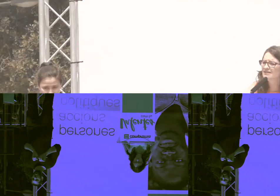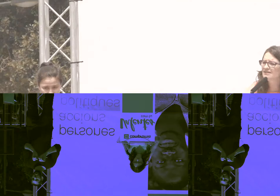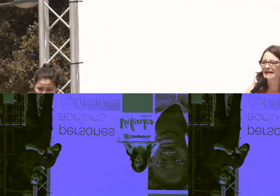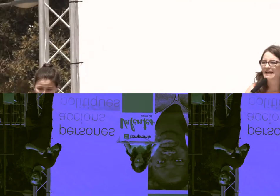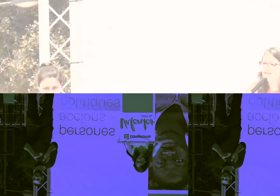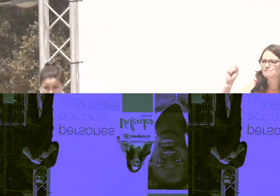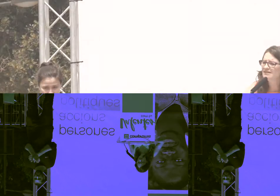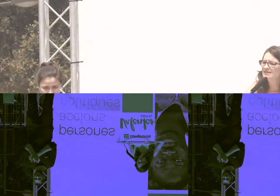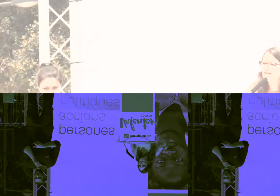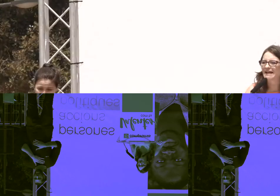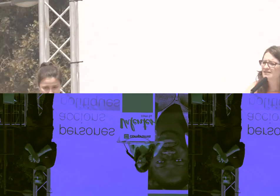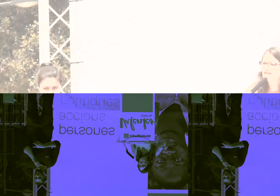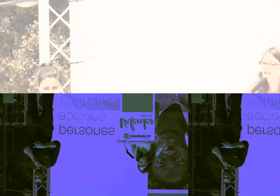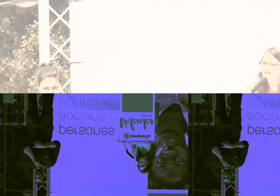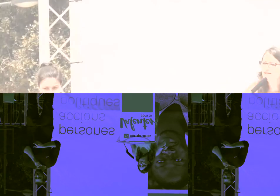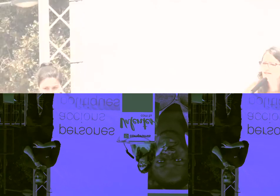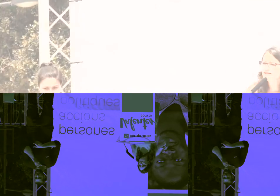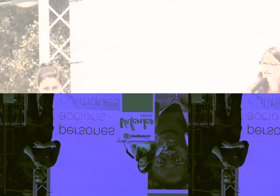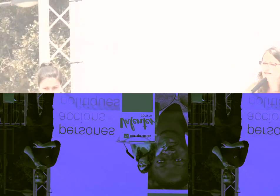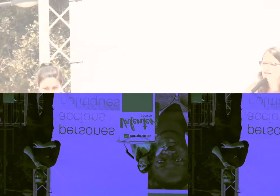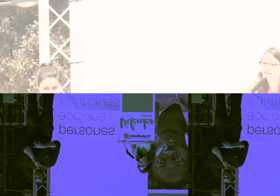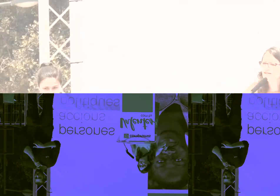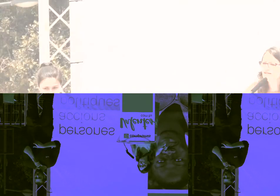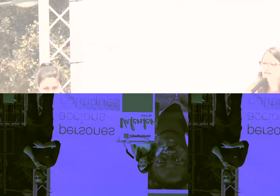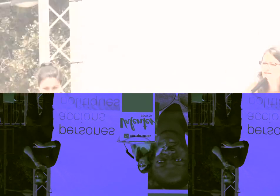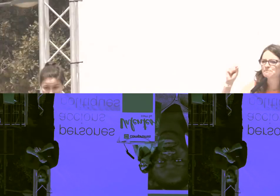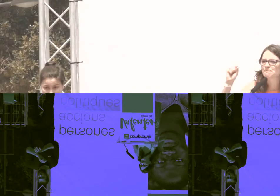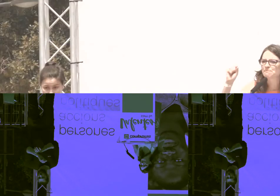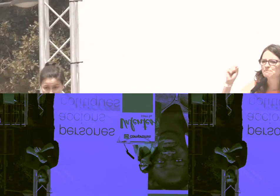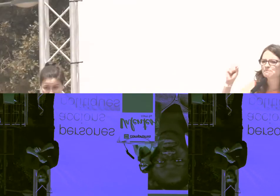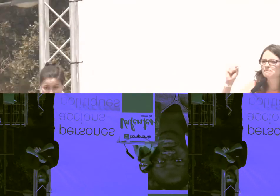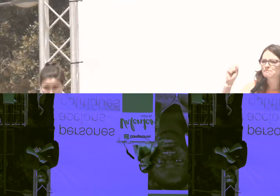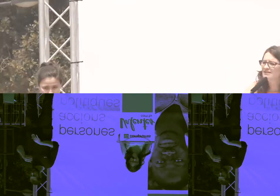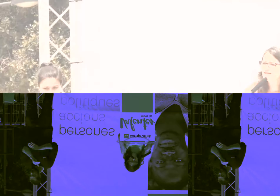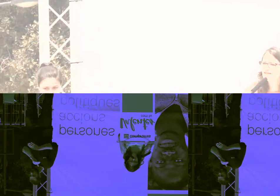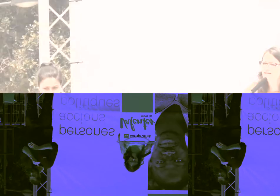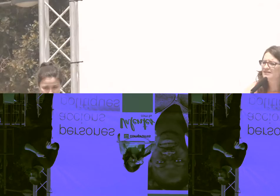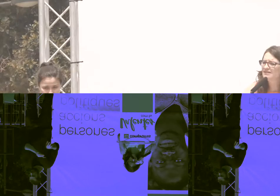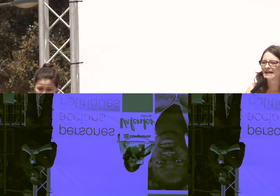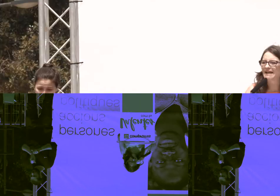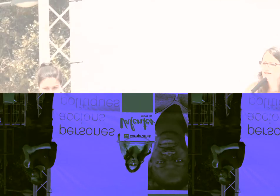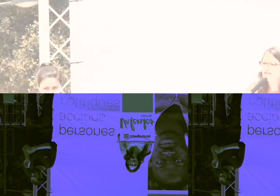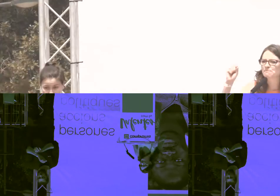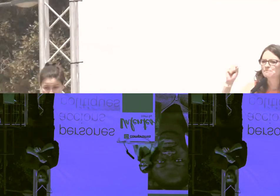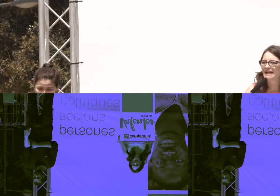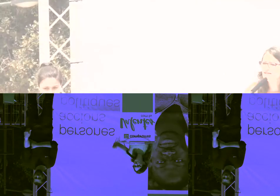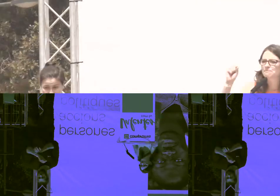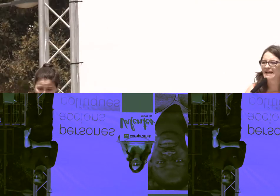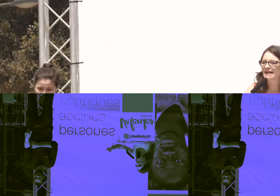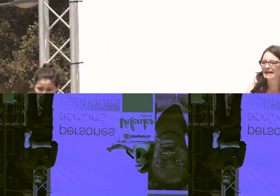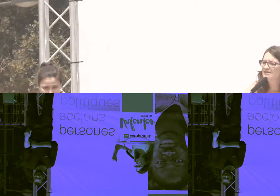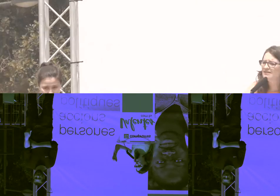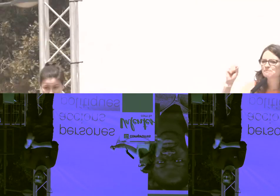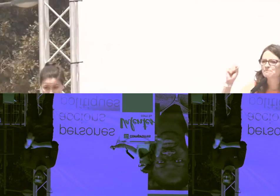i agricultores, perquè un poble que abandona la seva agricultura està condemnat a fracassar. Ui, estem fent